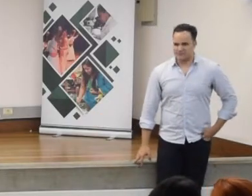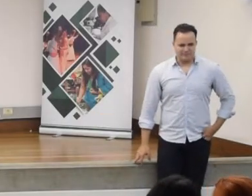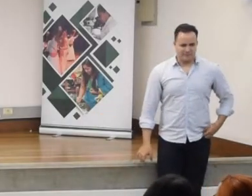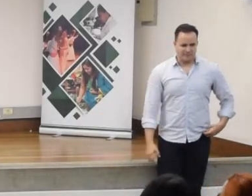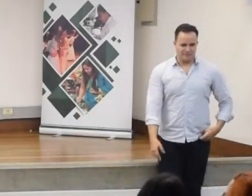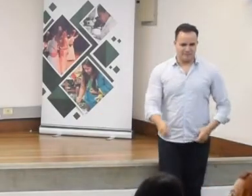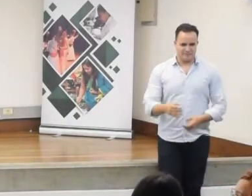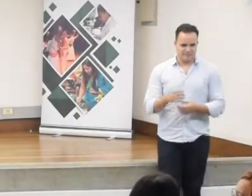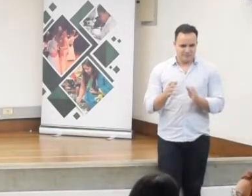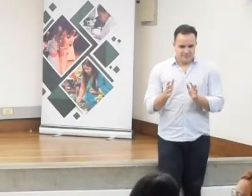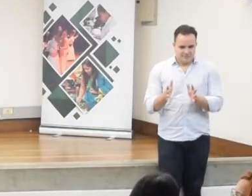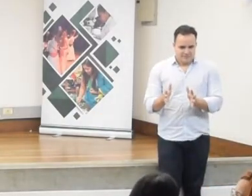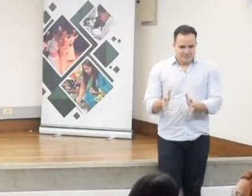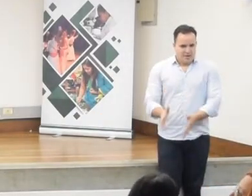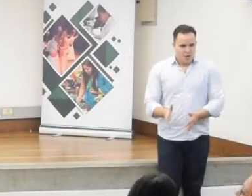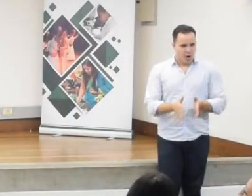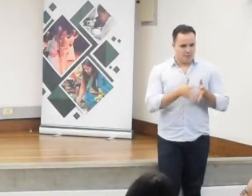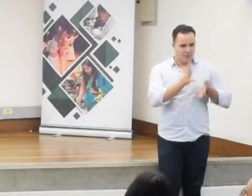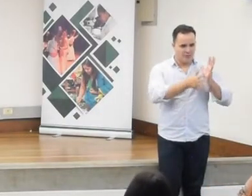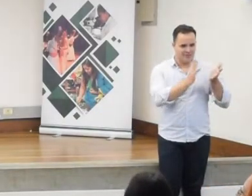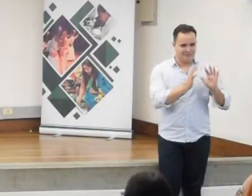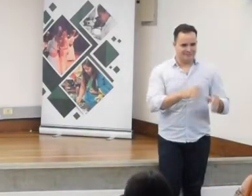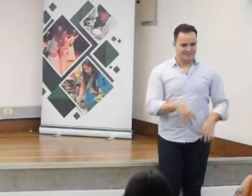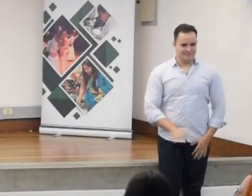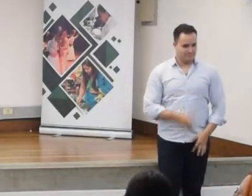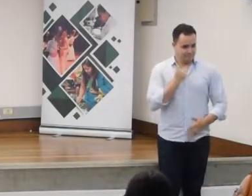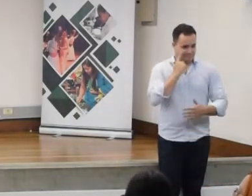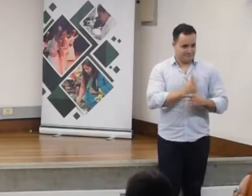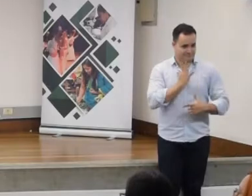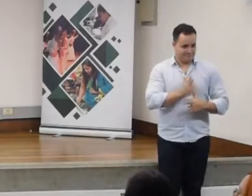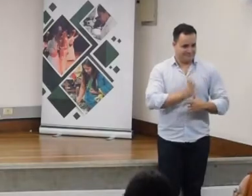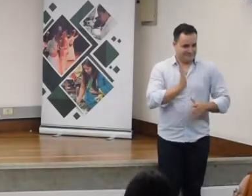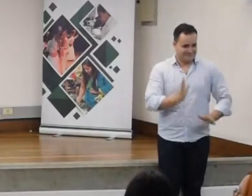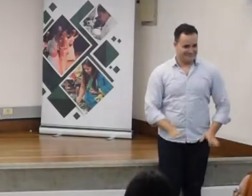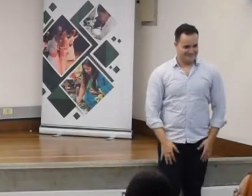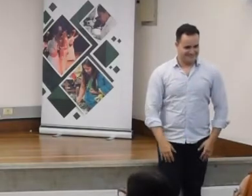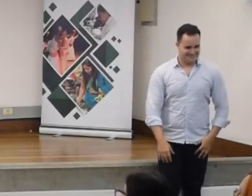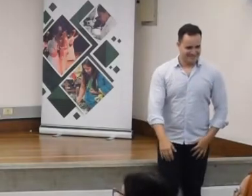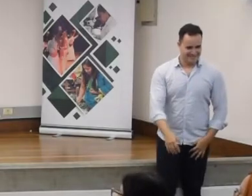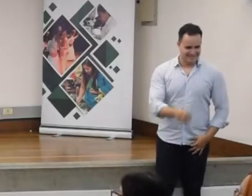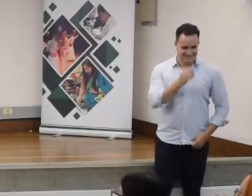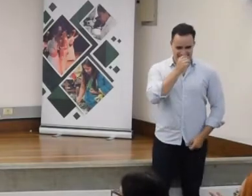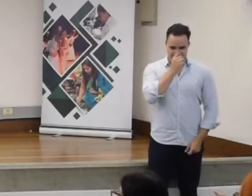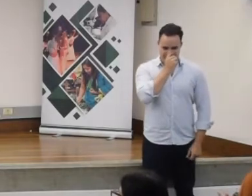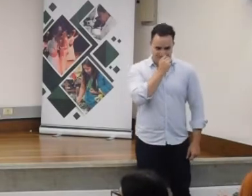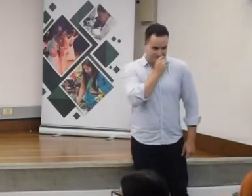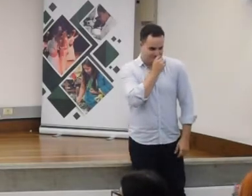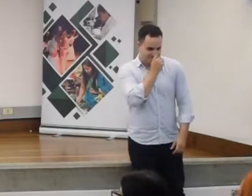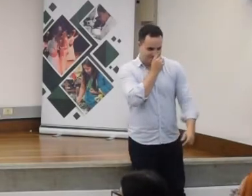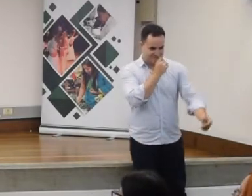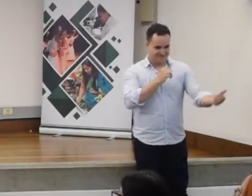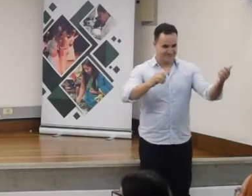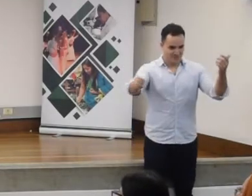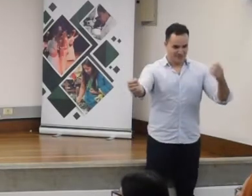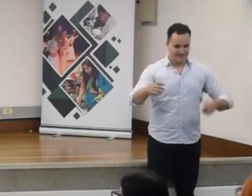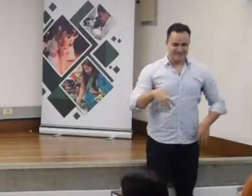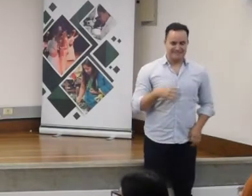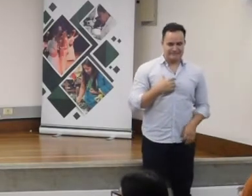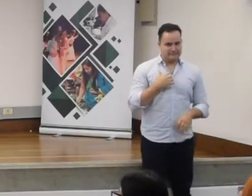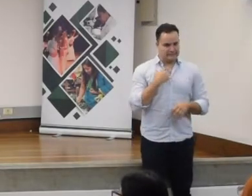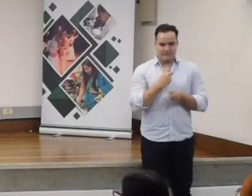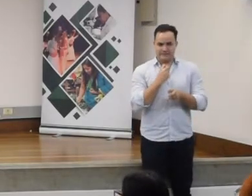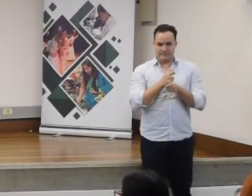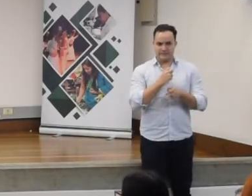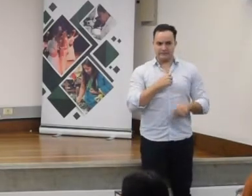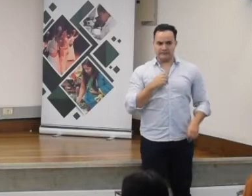Bueno, buenos días a todas. Un gusto estar aquí con ustedes. Agradezco a Sergio por la presentación tan generosa que